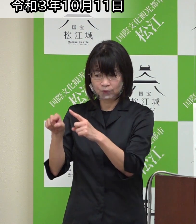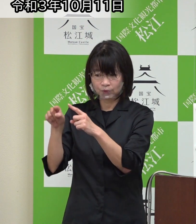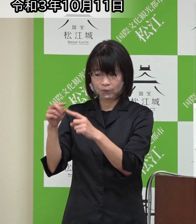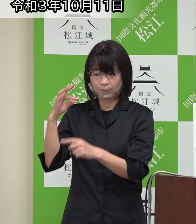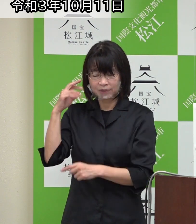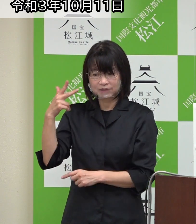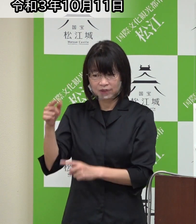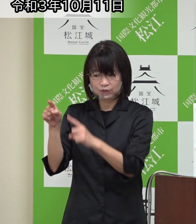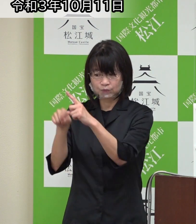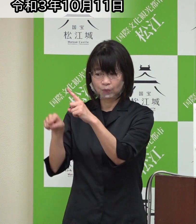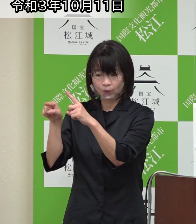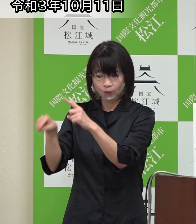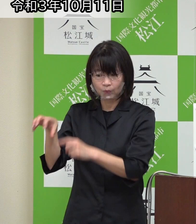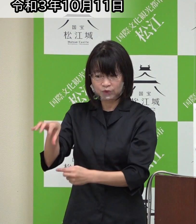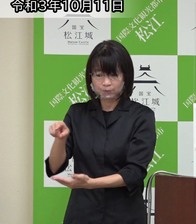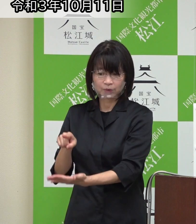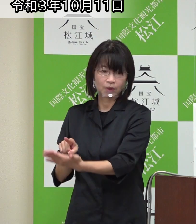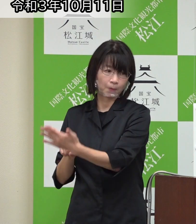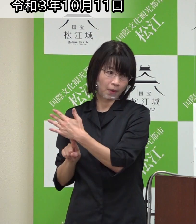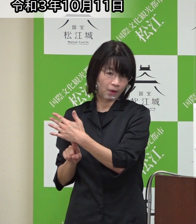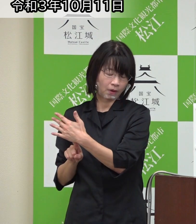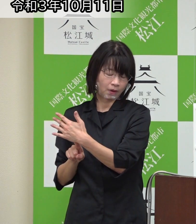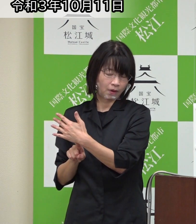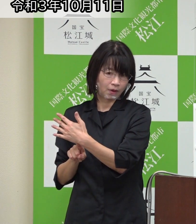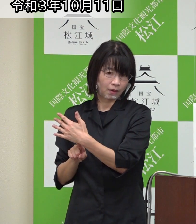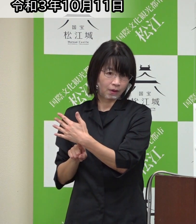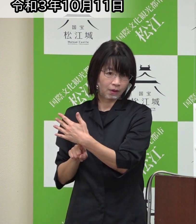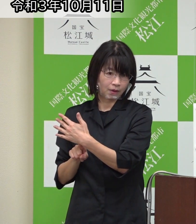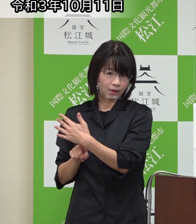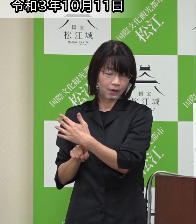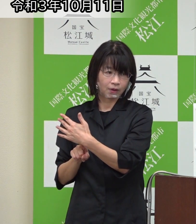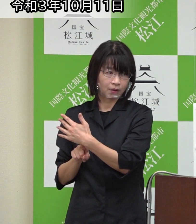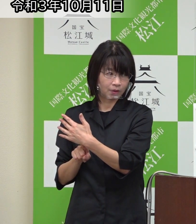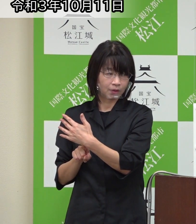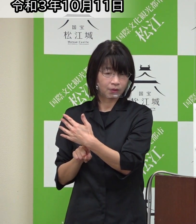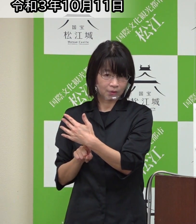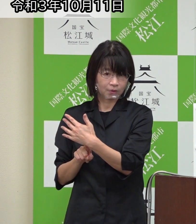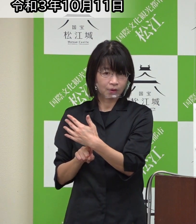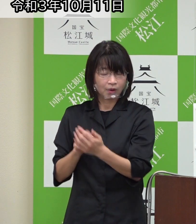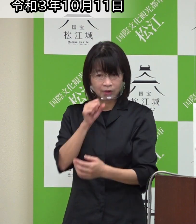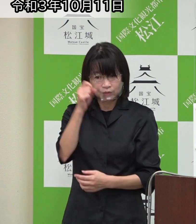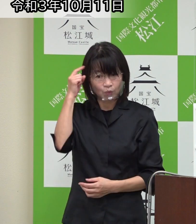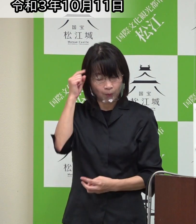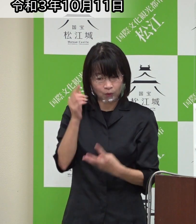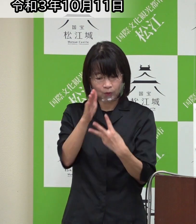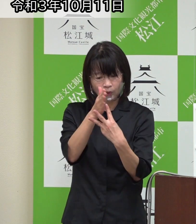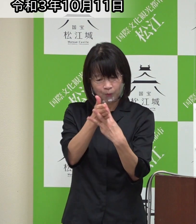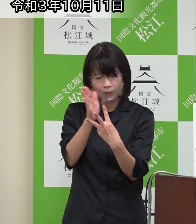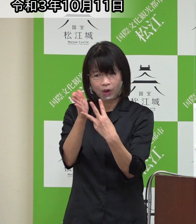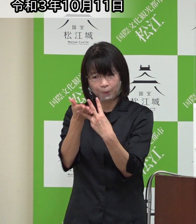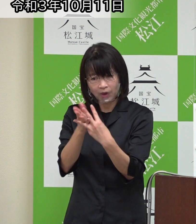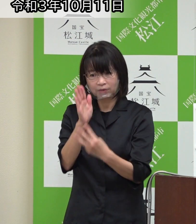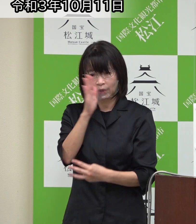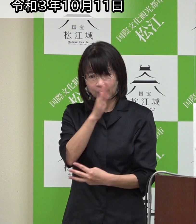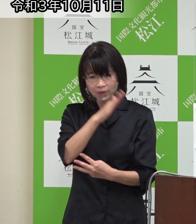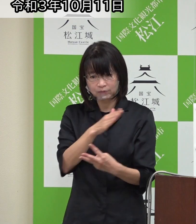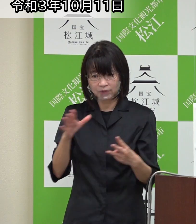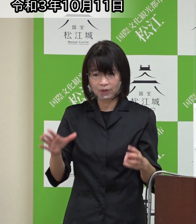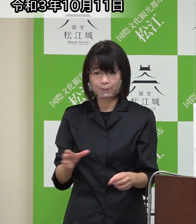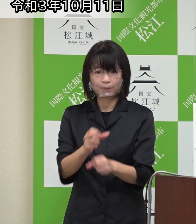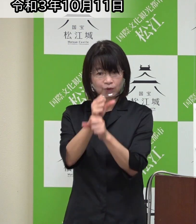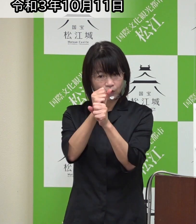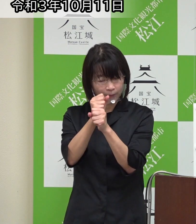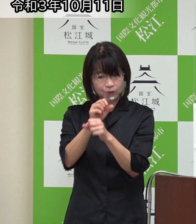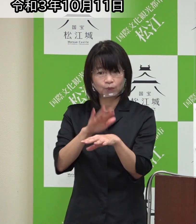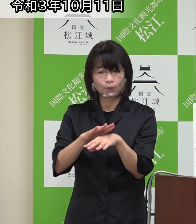と思ったりもするんですけど、そこはなんか組織内で炭焼きがあってできなかったりするんですかね。 そういうことはないです